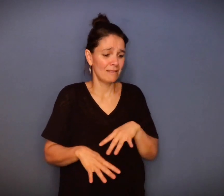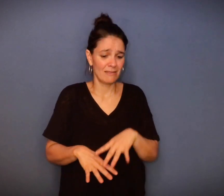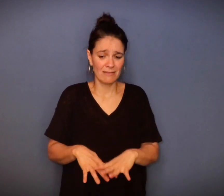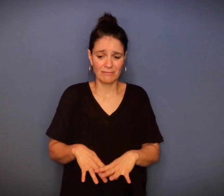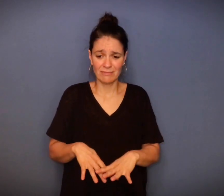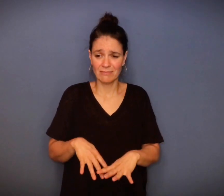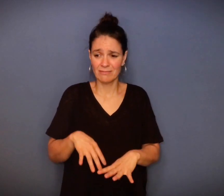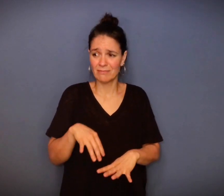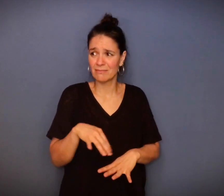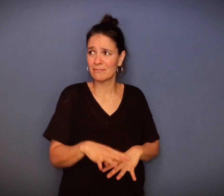Le printemps arrivait.